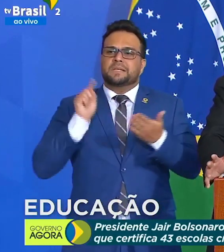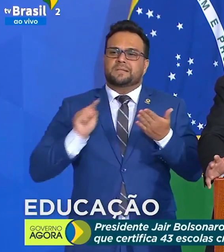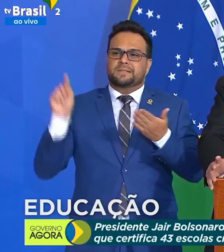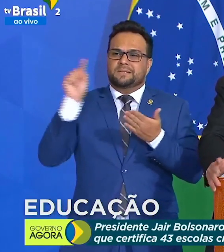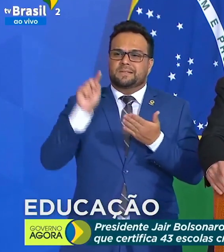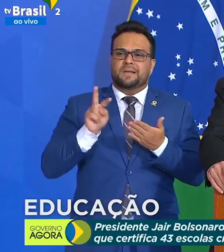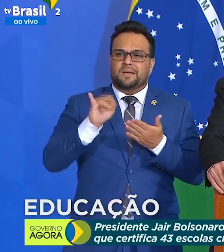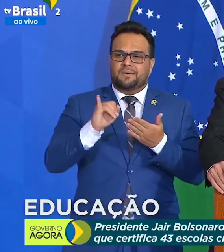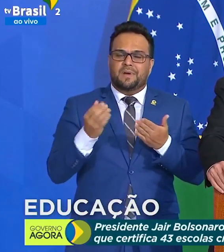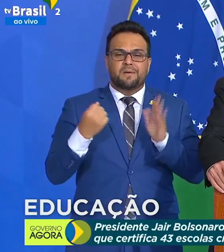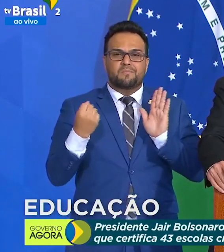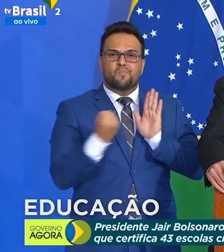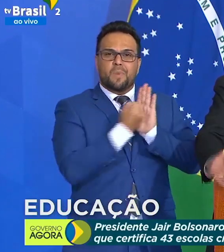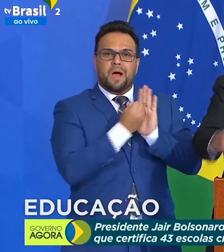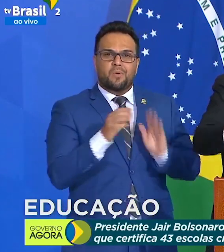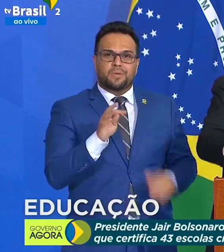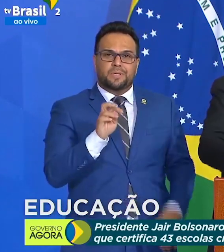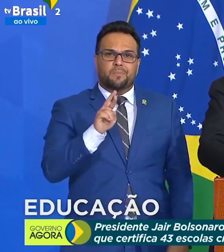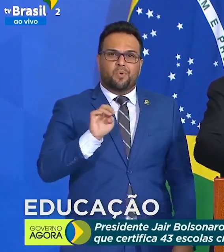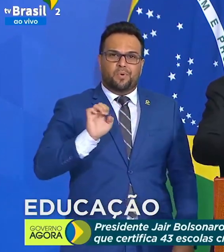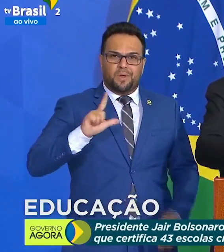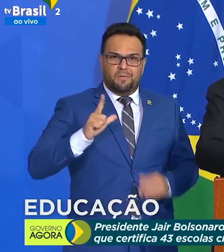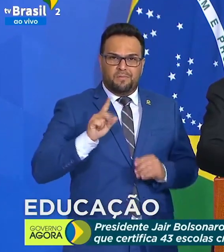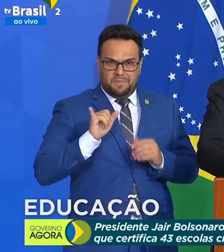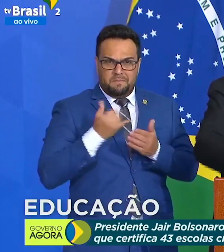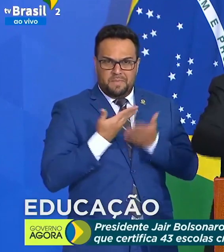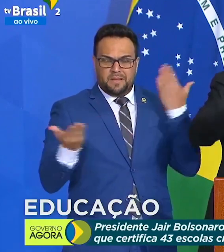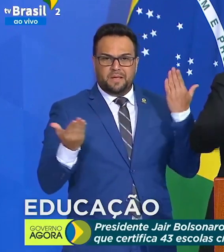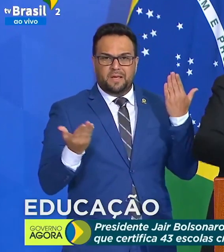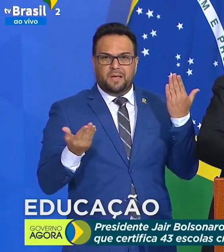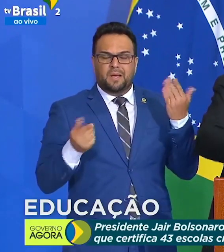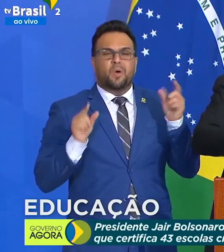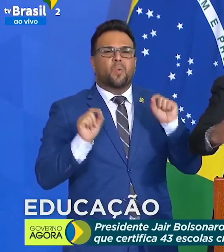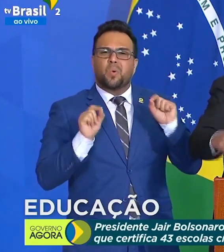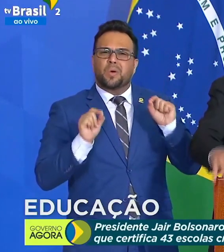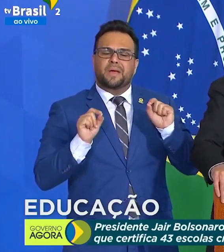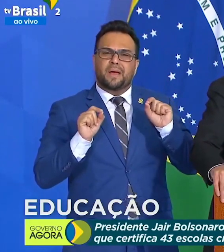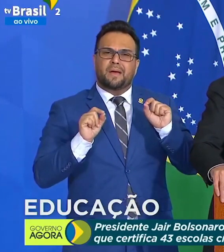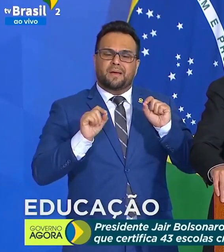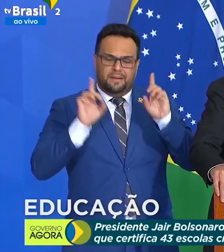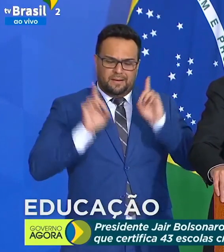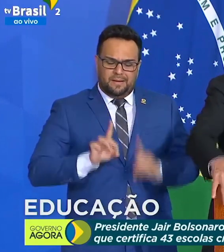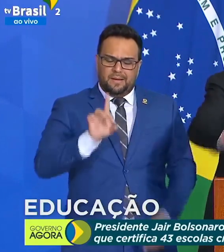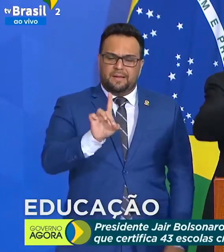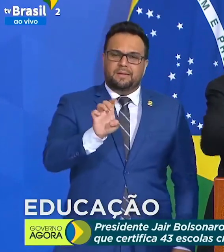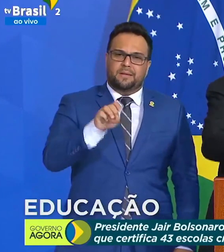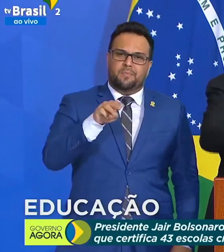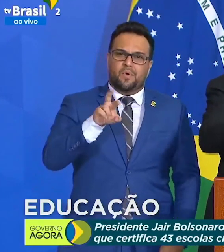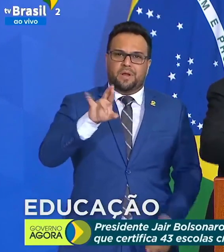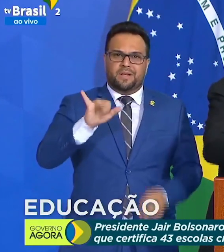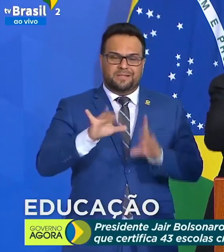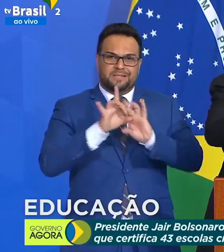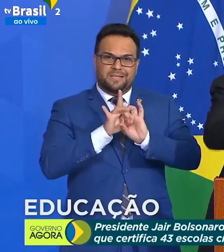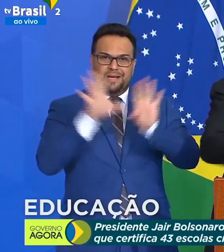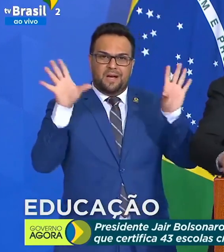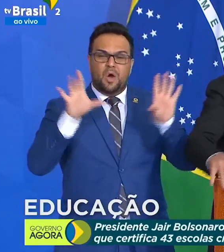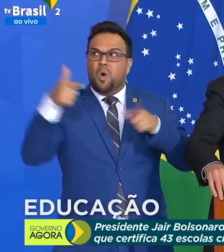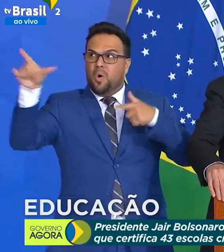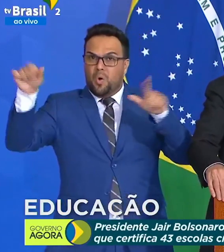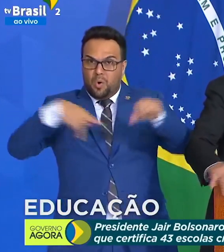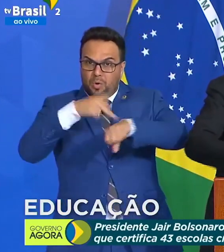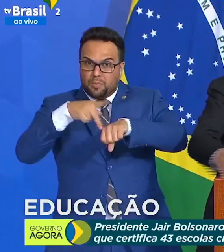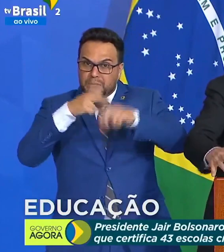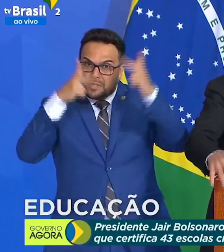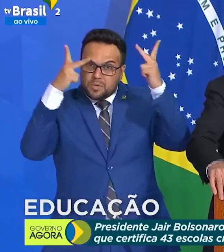O que é democracia? Qual o espírito que nós temos aqui para nos unirmos no Brasil? Ninguém tem o que nós